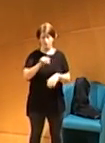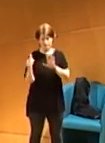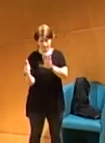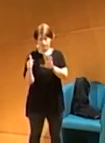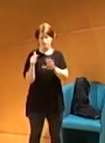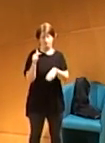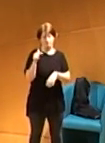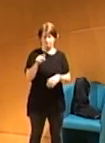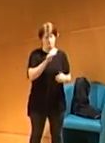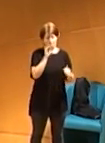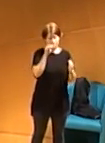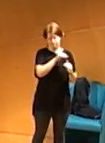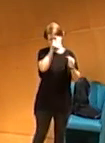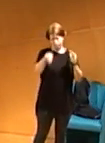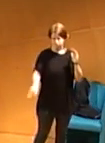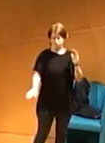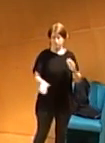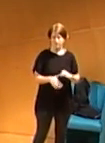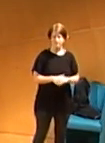blocages, etc.